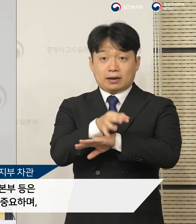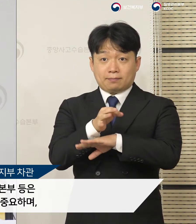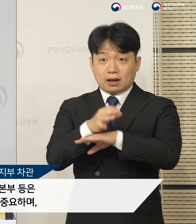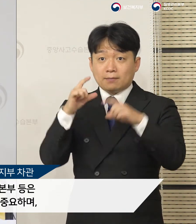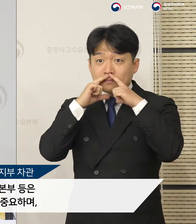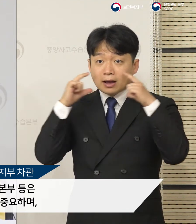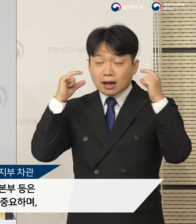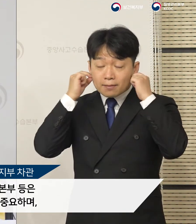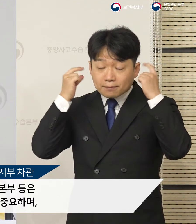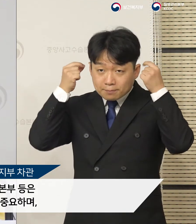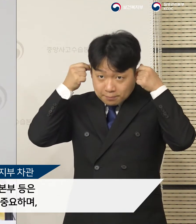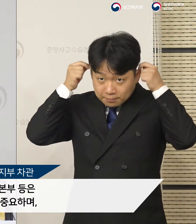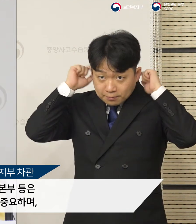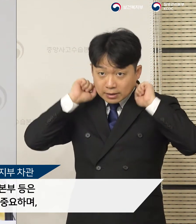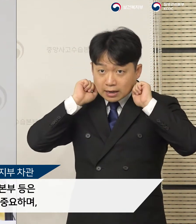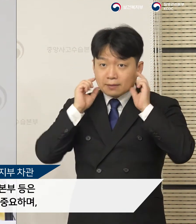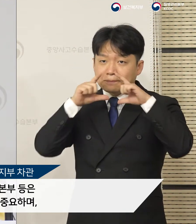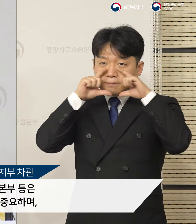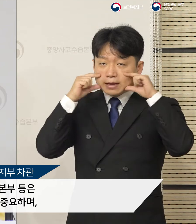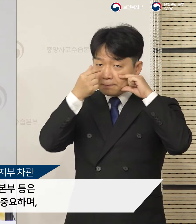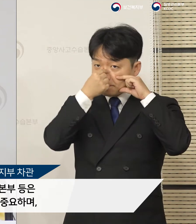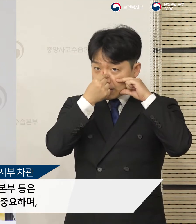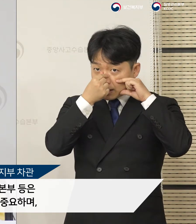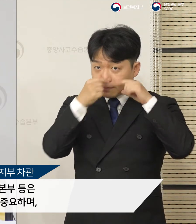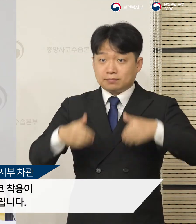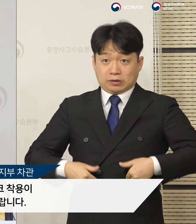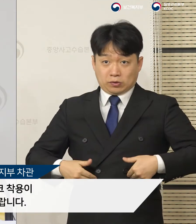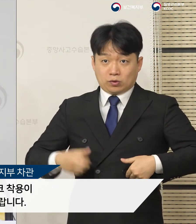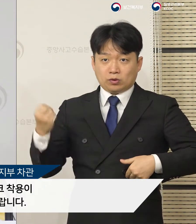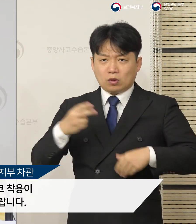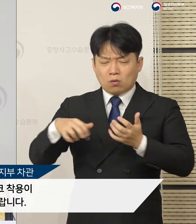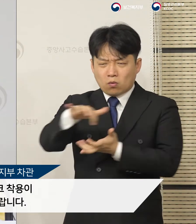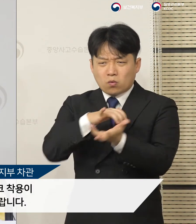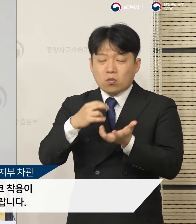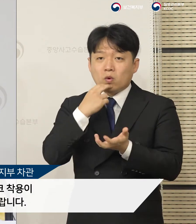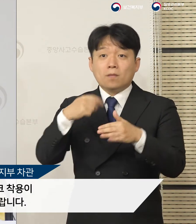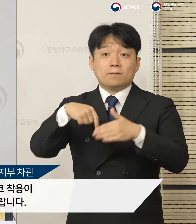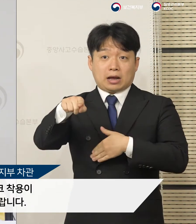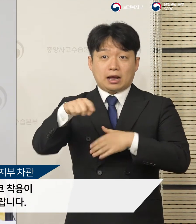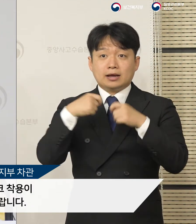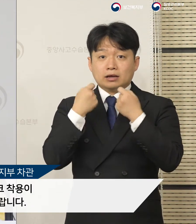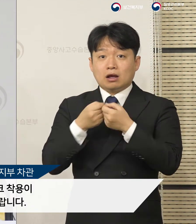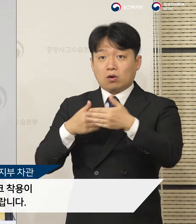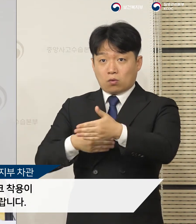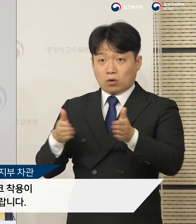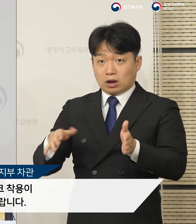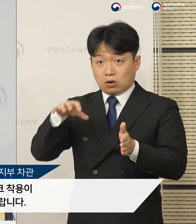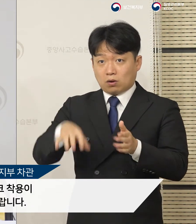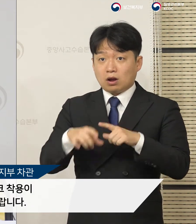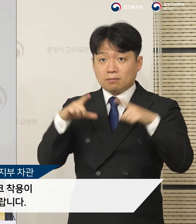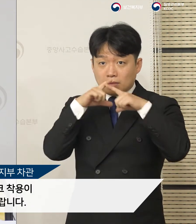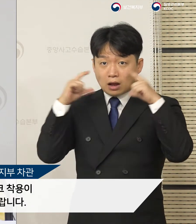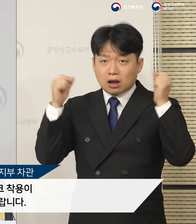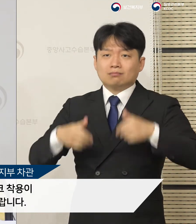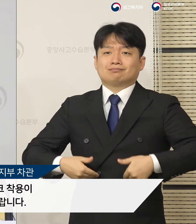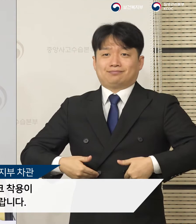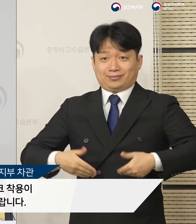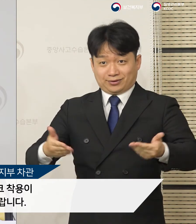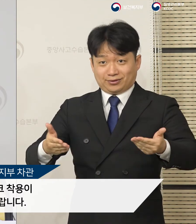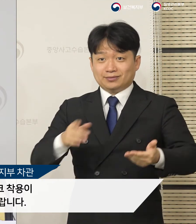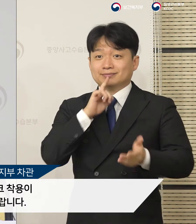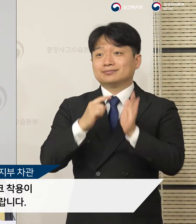있어서 올바른 착용법이 가장 중요하며 혼잡하지 않은 야외나 개별 공간에서는 마스크